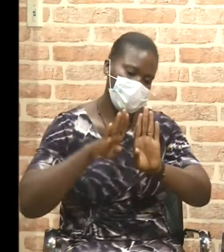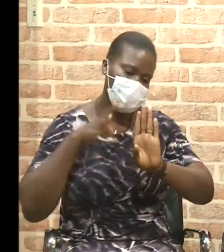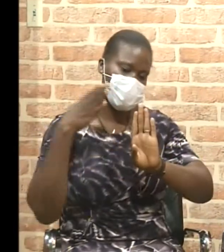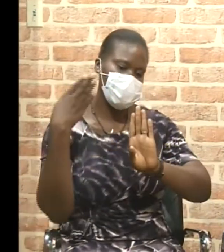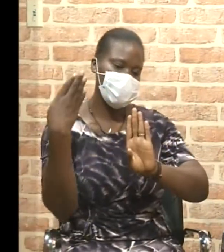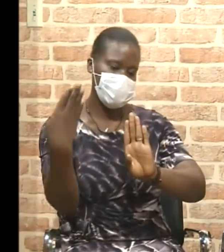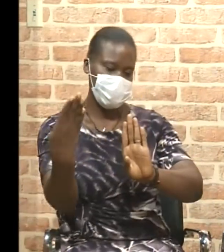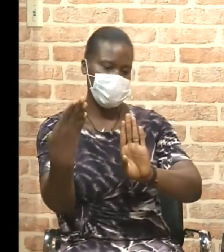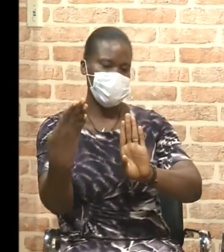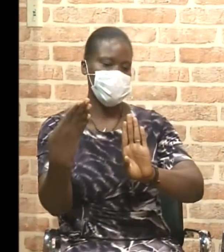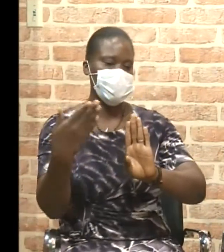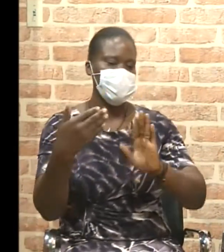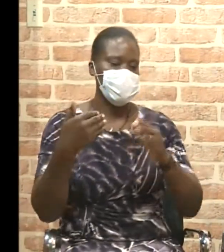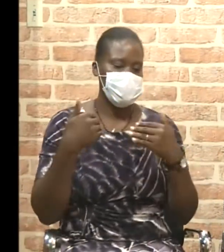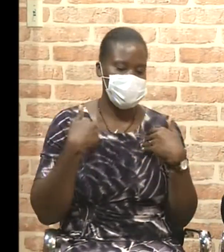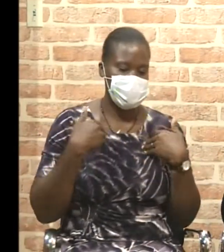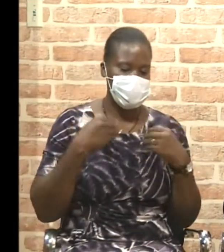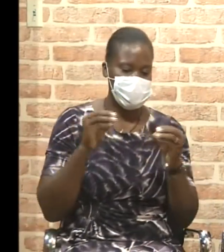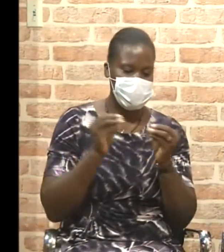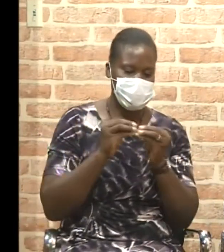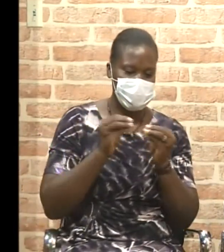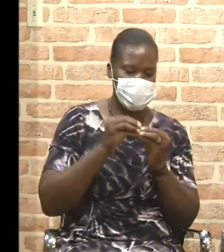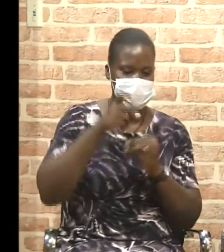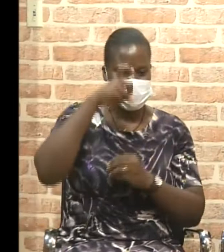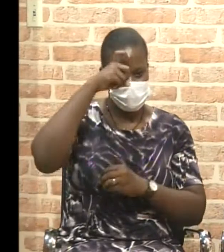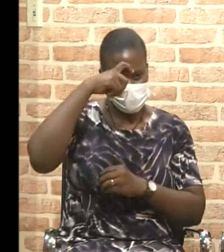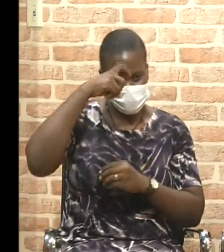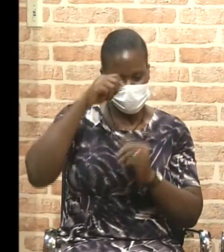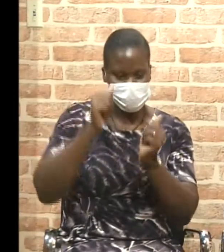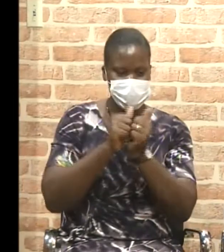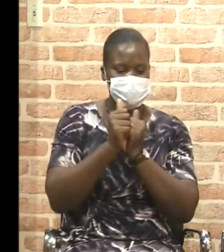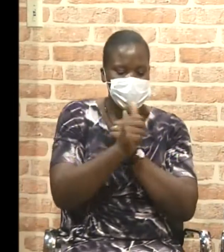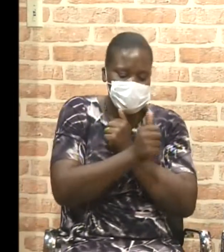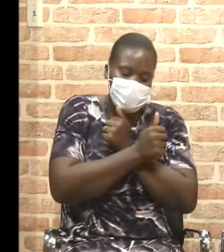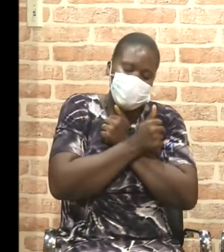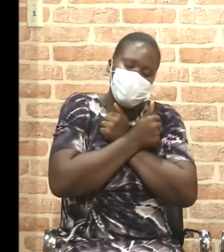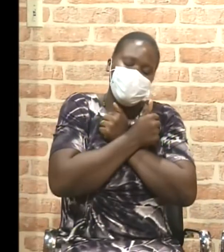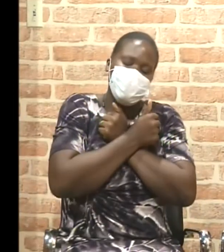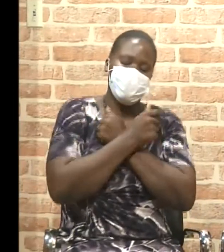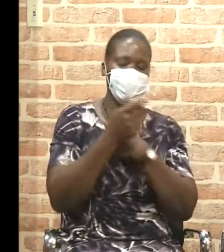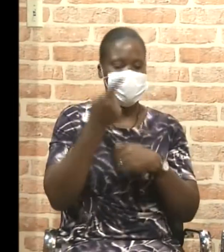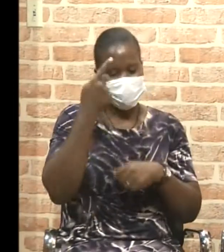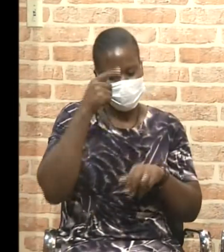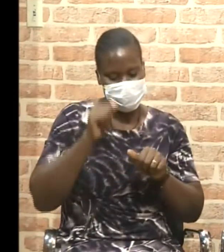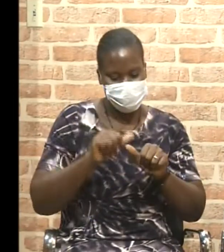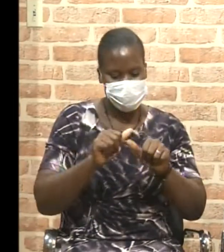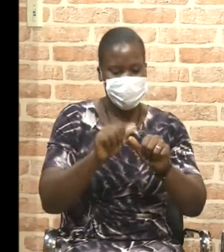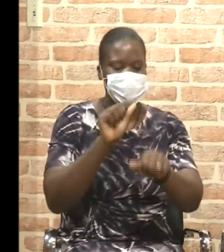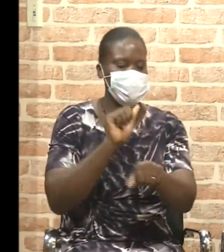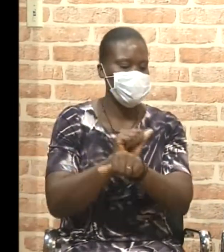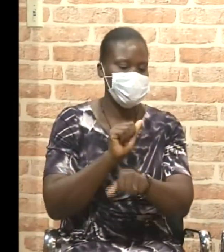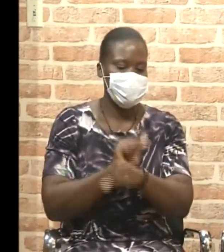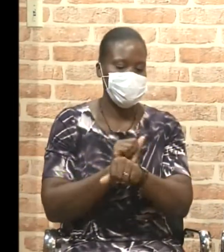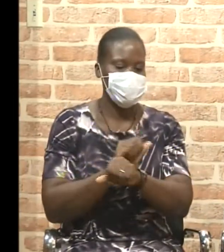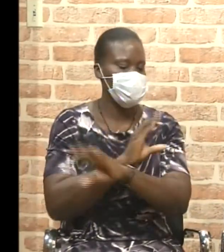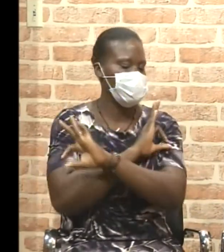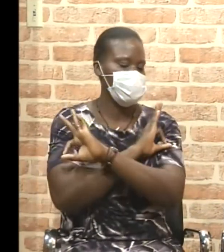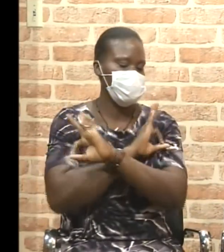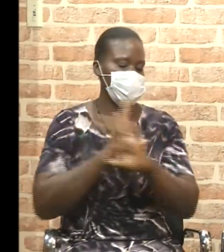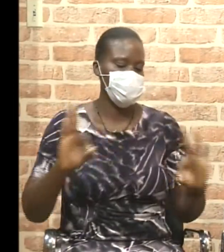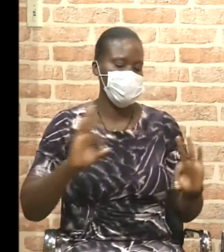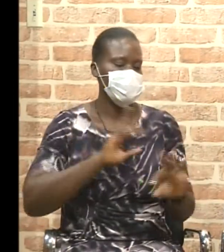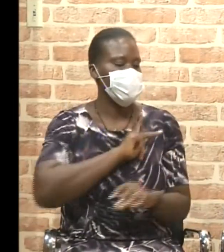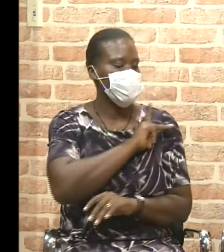Et gagner, cultiver plus sagesse avec l'amour pour nous continuer le travail. Parce que vraiment, nous ne pouvons pas régler rien de personnel, c'est un travail de